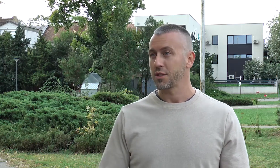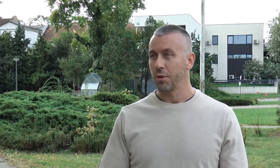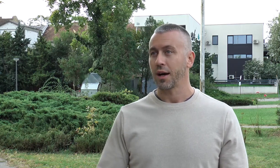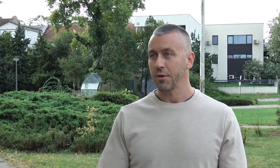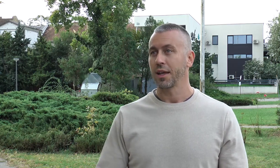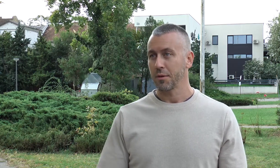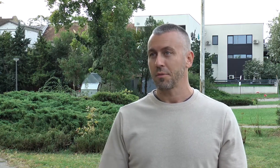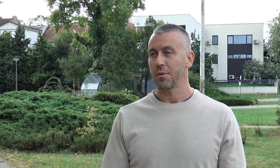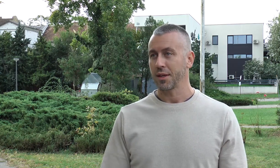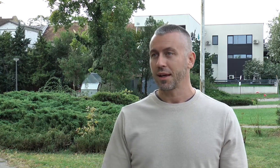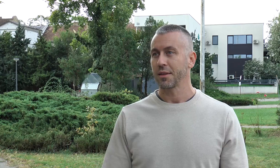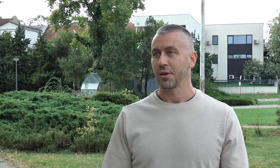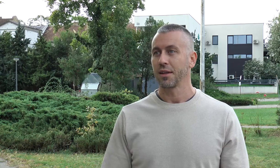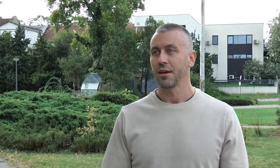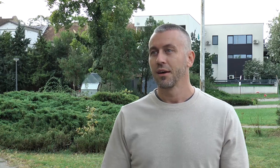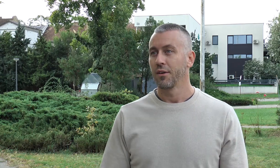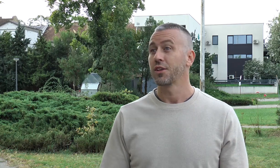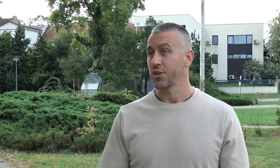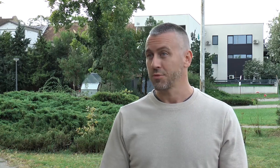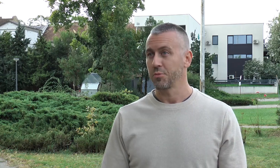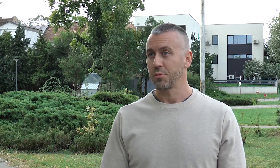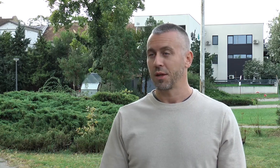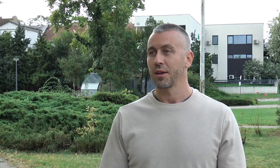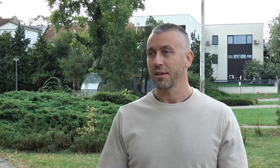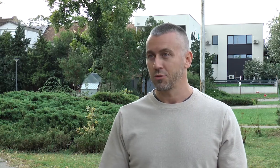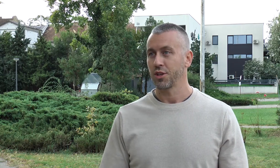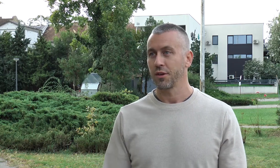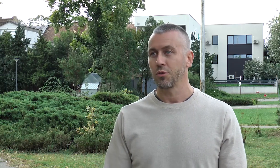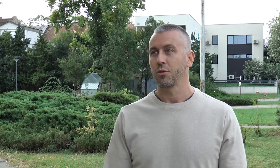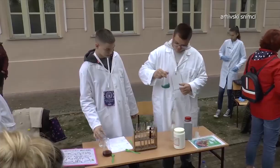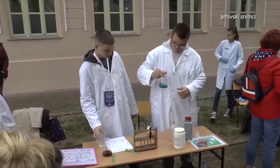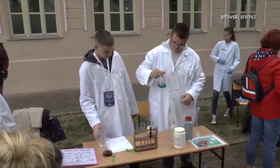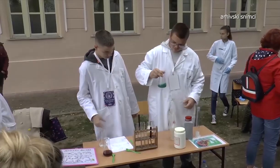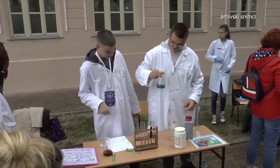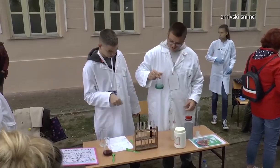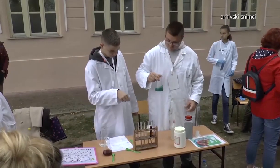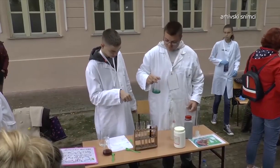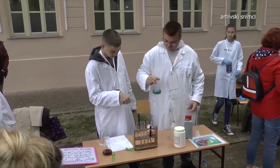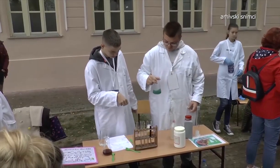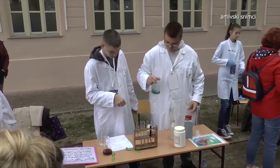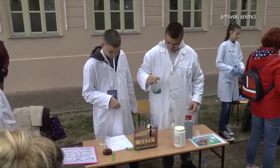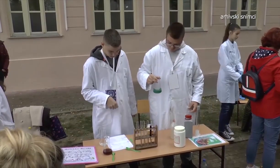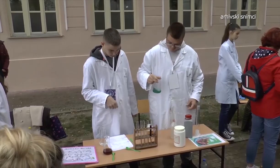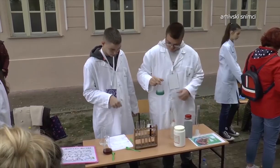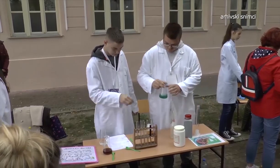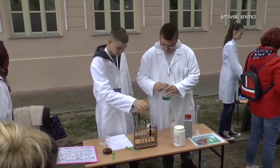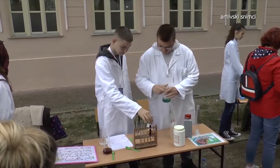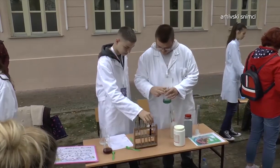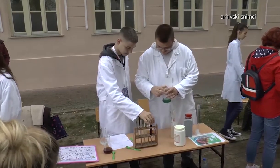meg azt, amit elkészítettünk számukra, és élvezzék. Idén Óbecse község, a Tartományi Sport és